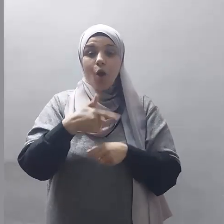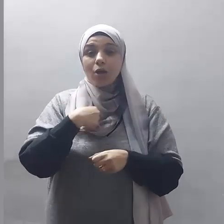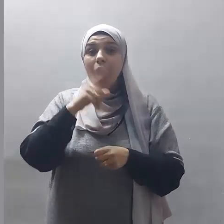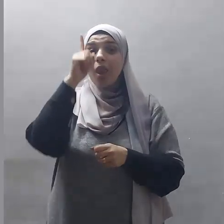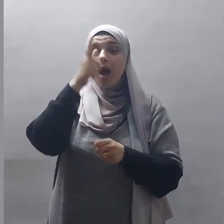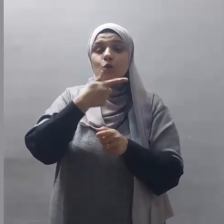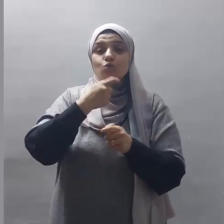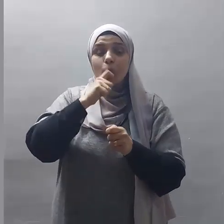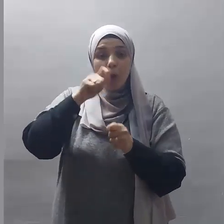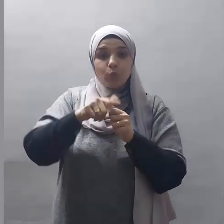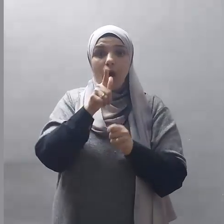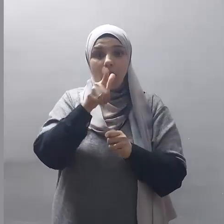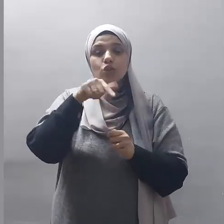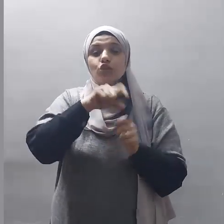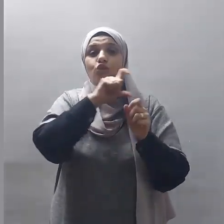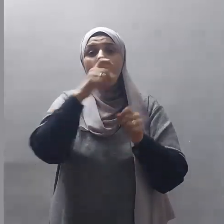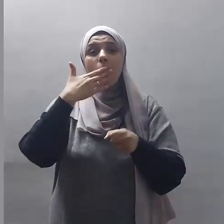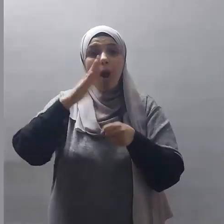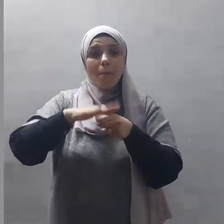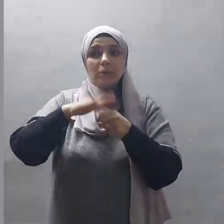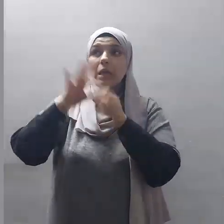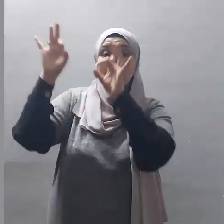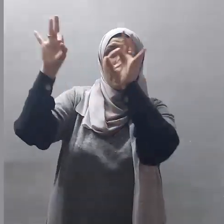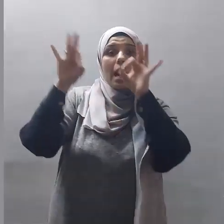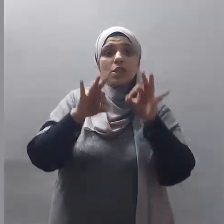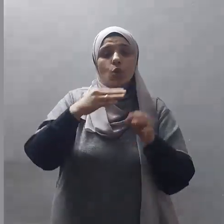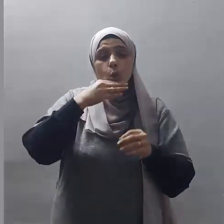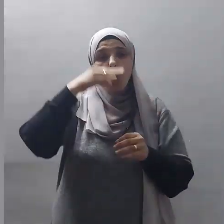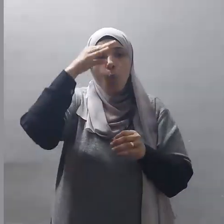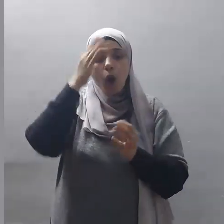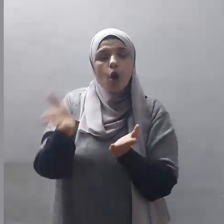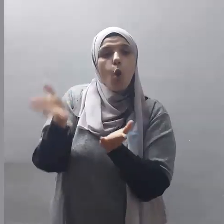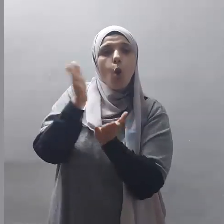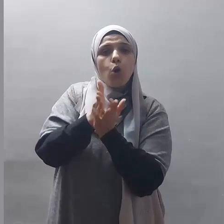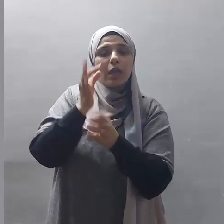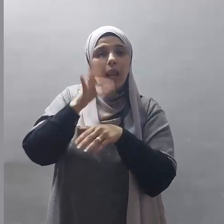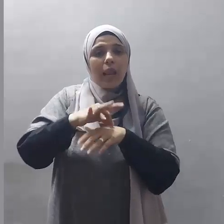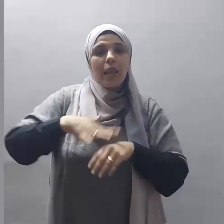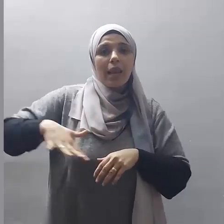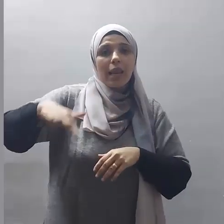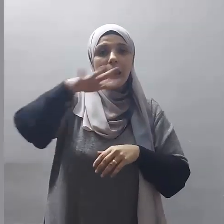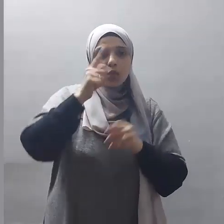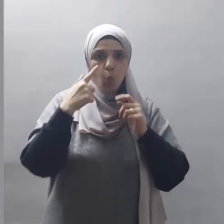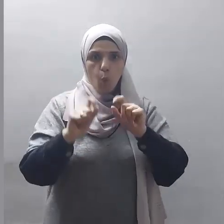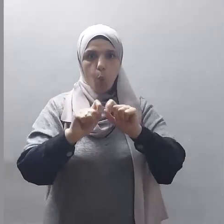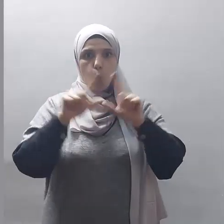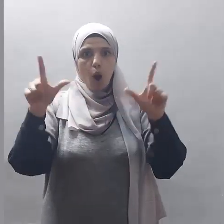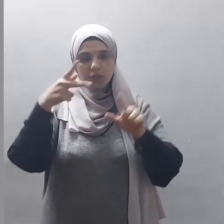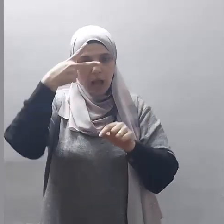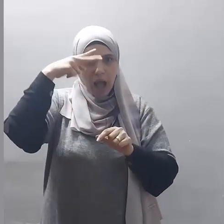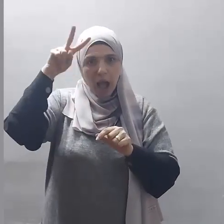رمضان الذي أنزل فيه القرآن هدى للناس وبينات من الهدى